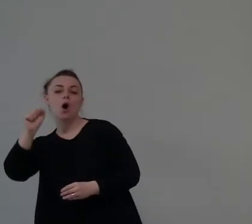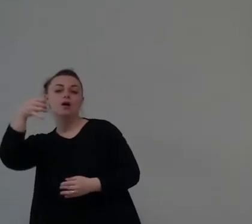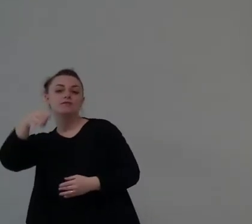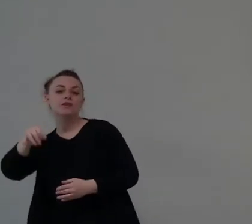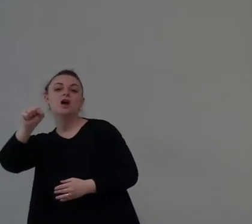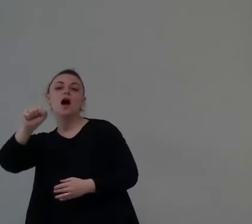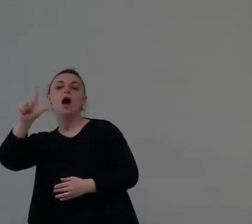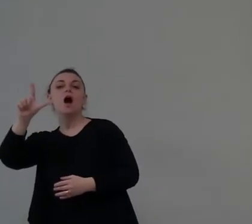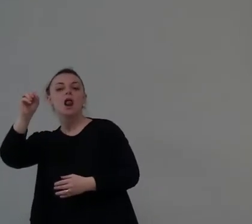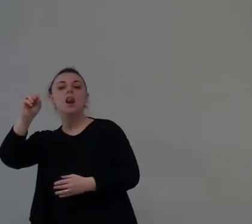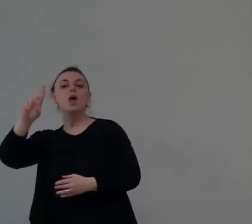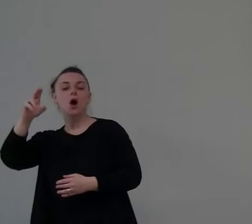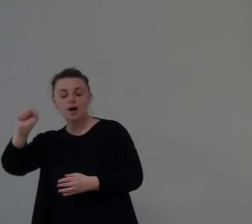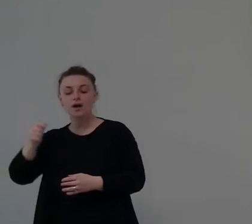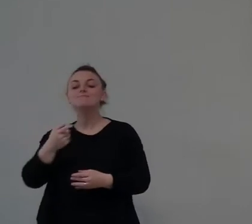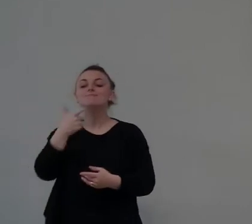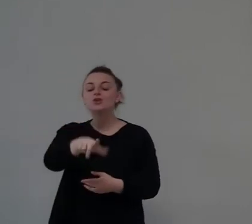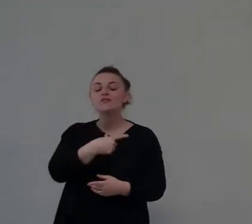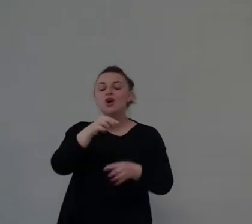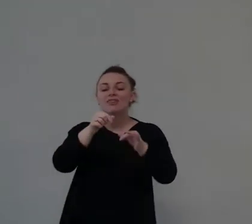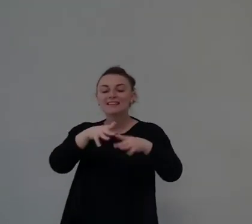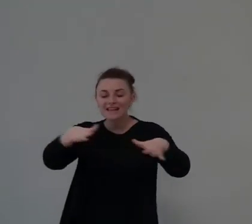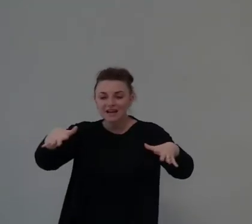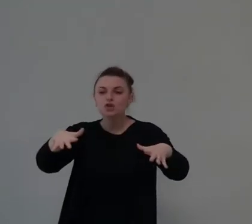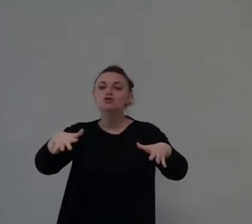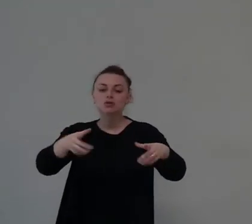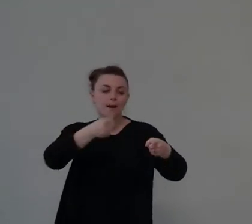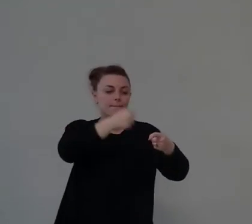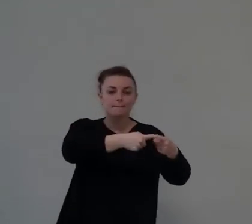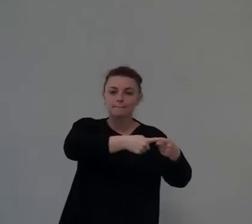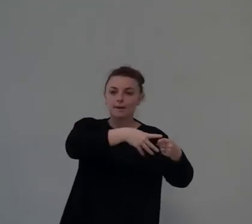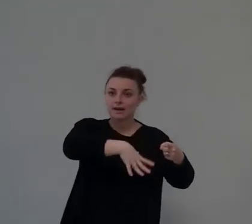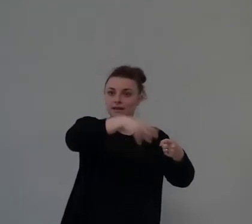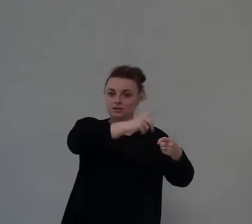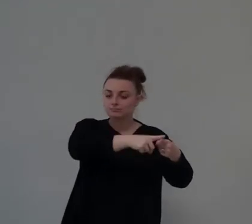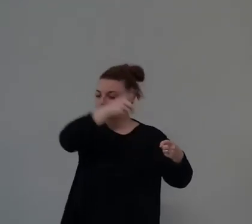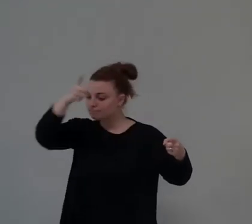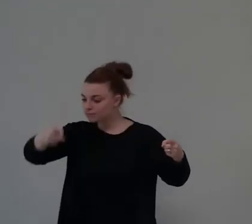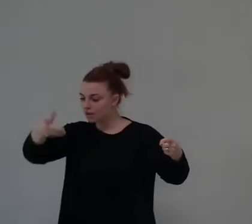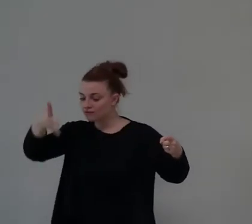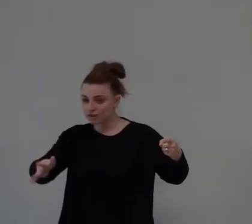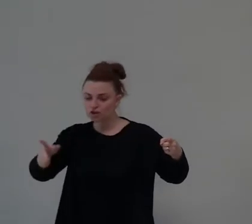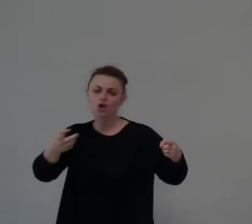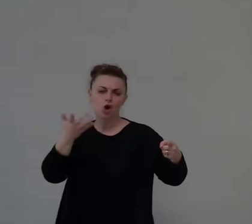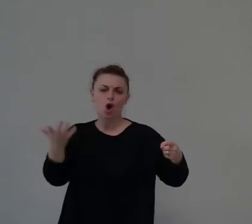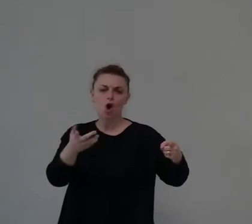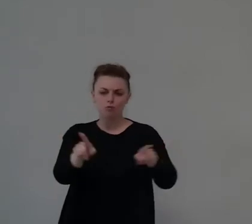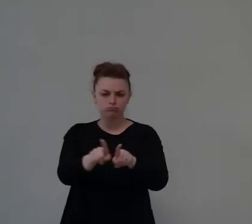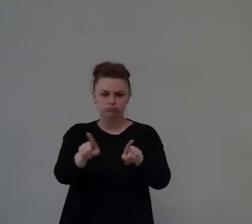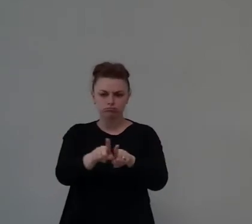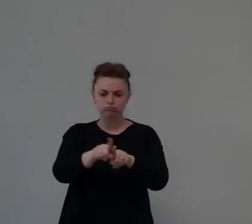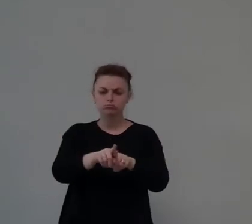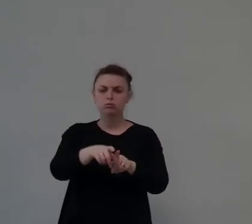limitato, può essere lungo, ma ha un tempo. Così come la Quaresima finisce con la Pasqua, con il